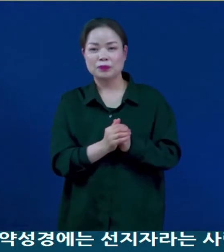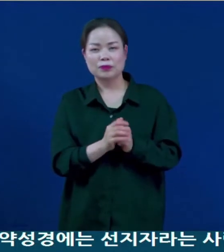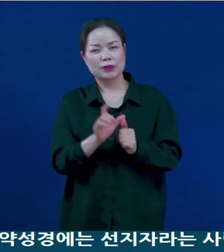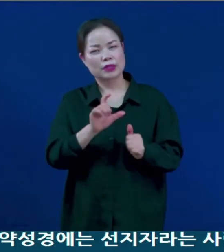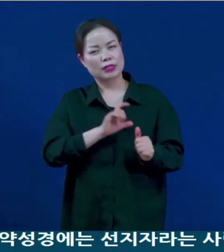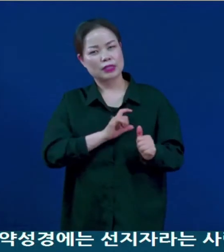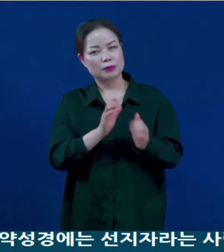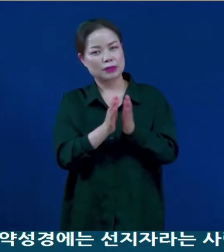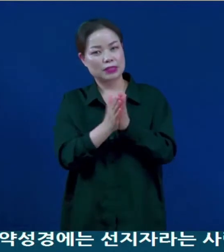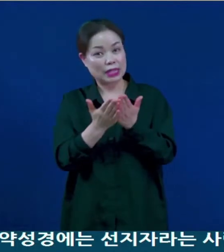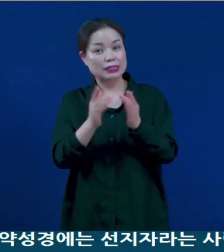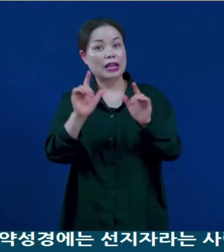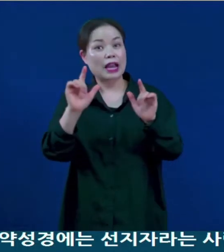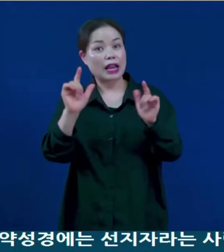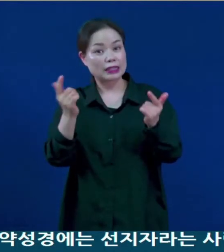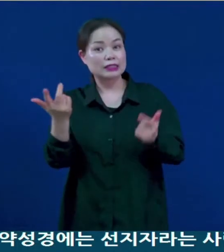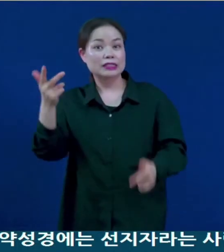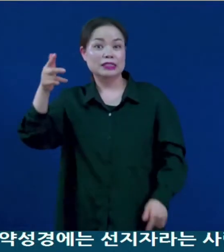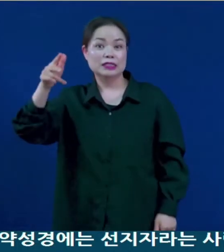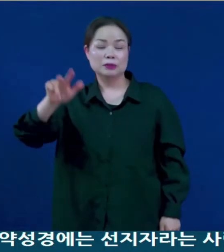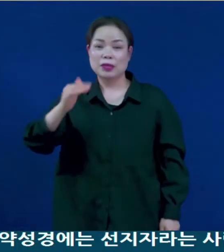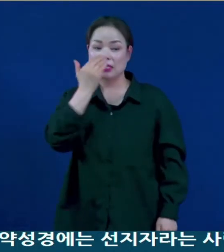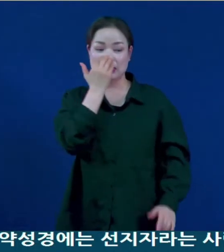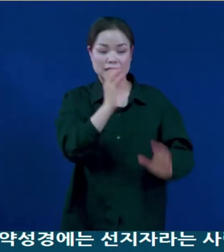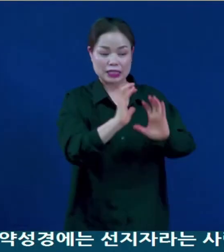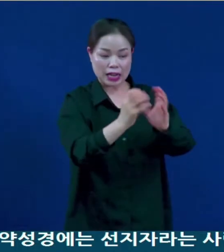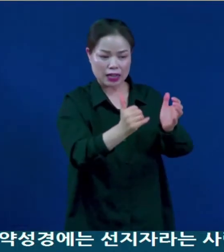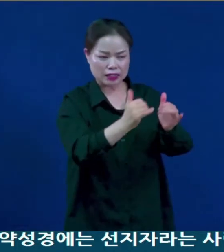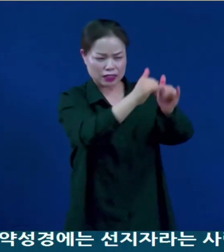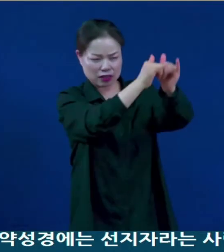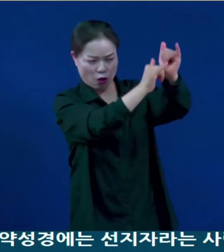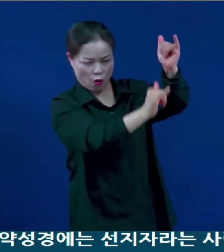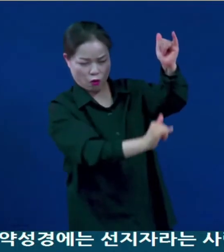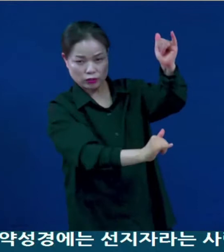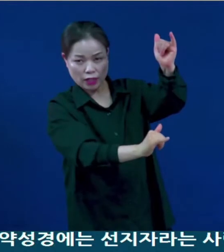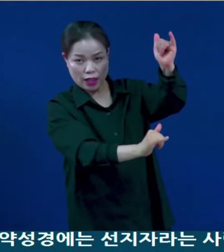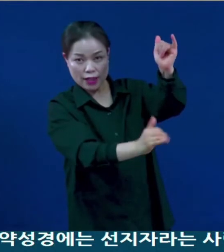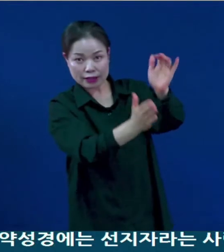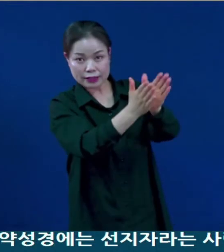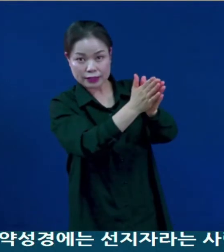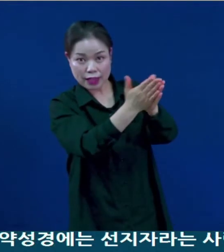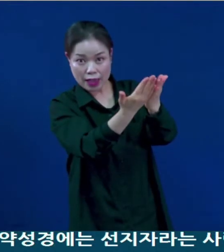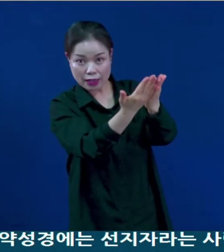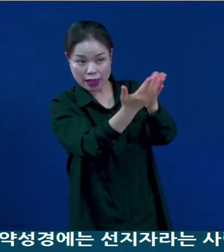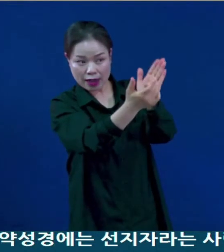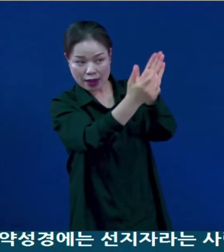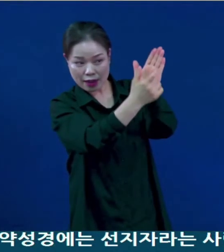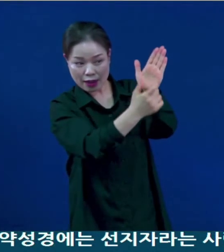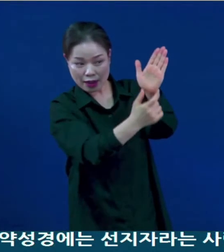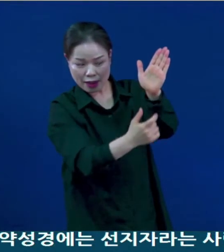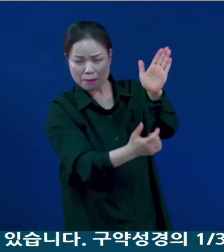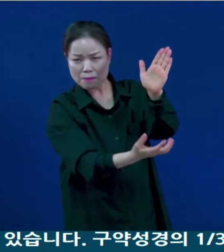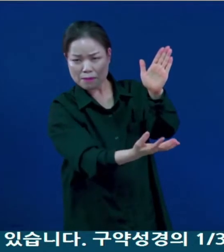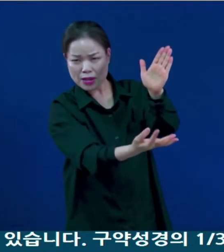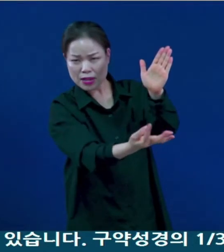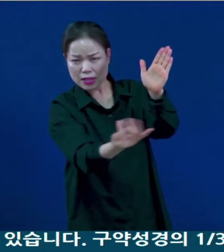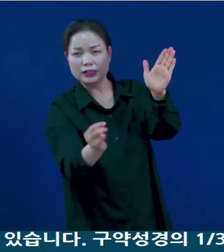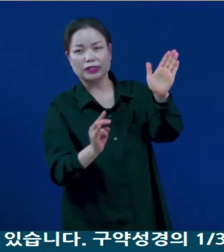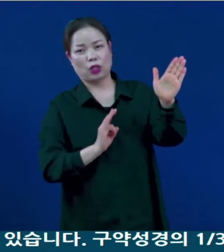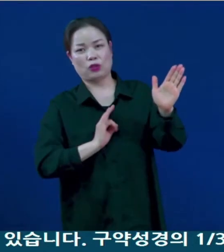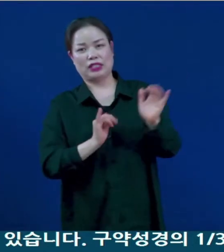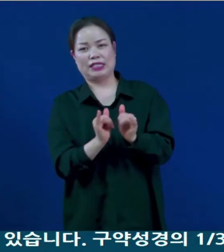이름으로 된 책은 아니더라도 이스라엘의 역사를 기록한 책에도 우리가 아는 많은